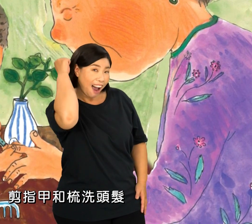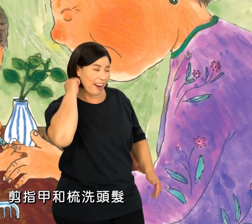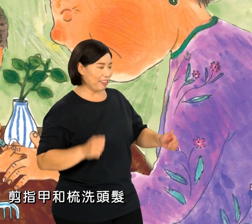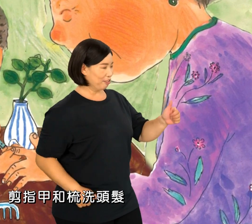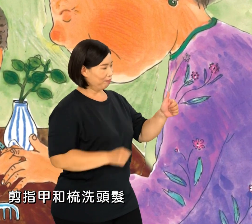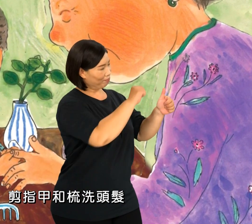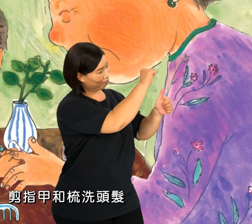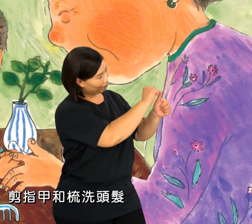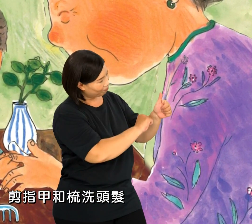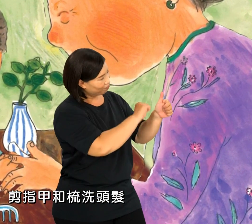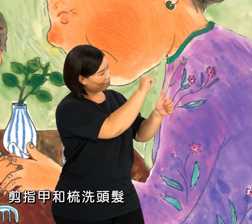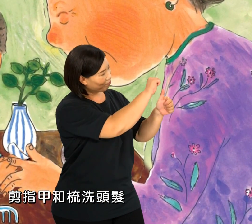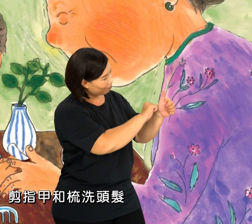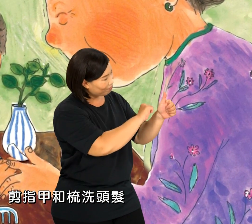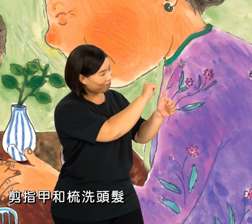和梳洗头发，